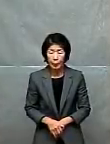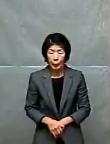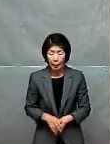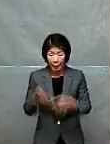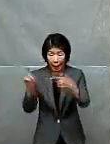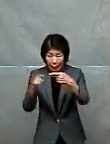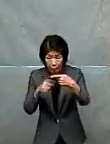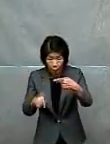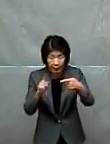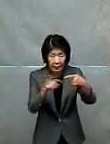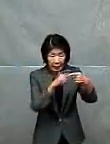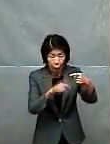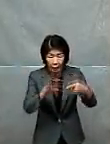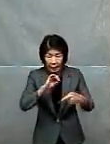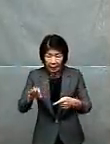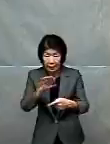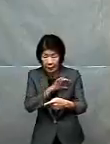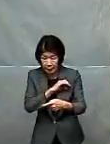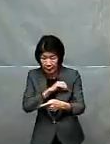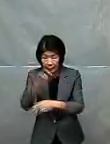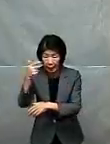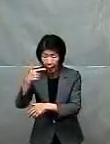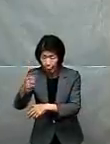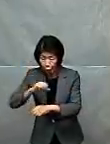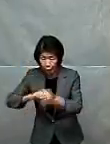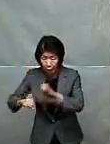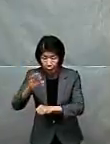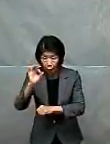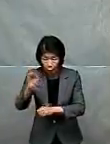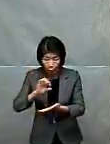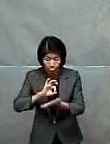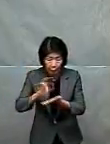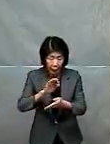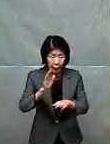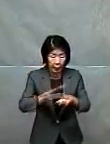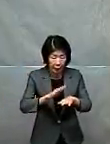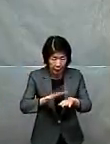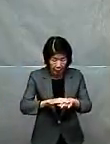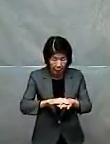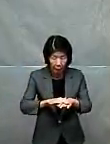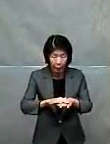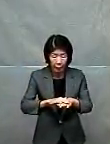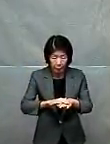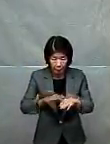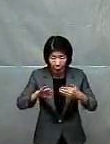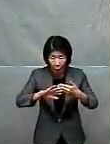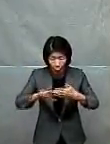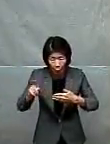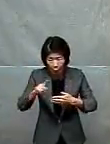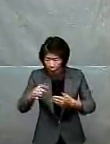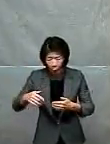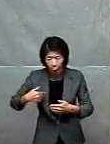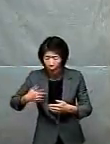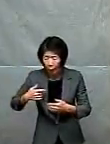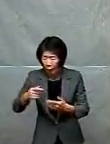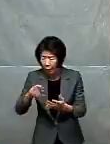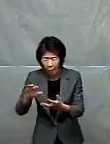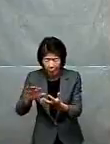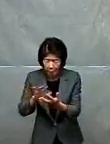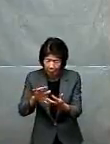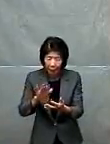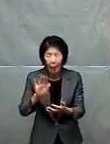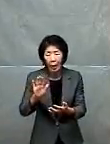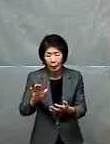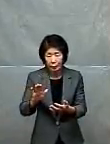一人の議員さんのその政務活動費の使い方というのは、それは私どもにはちょっと他の人には分からないところがありますので